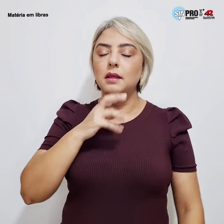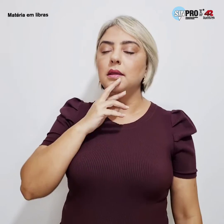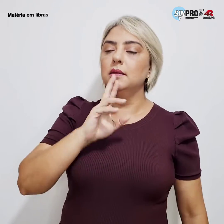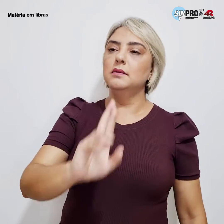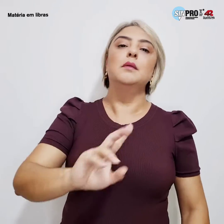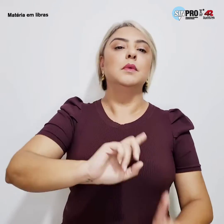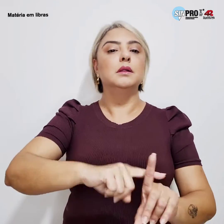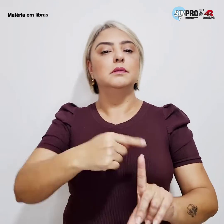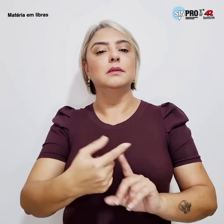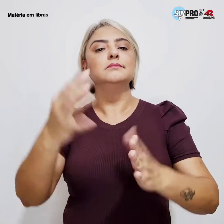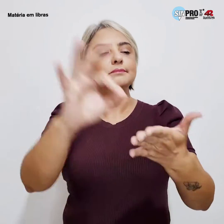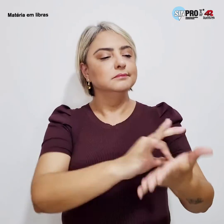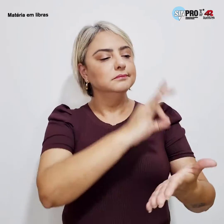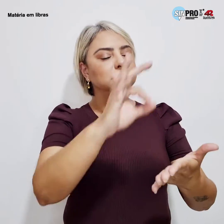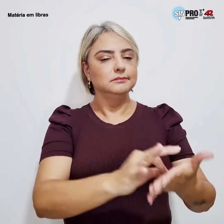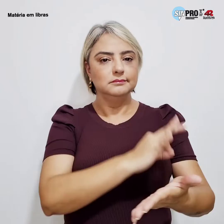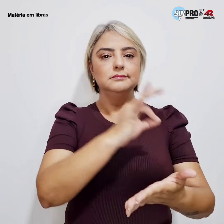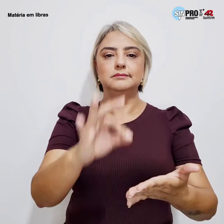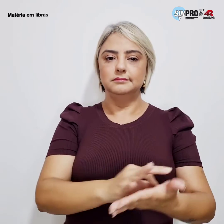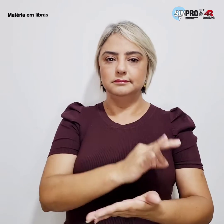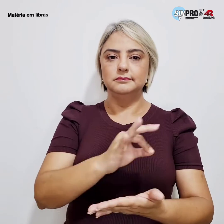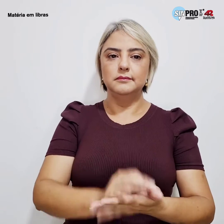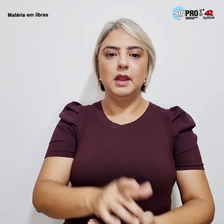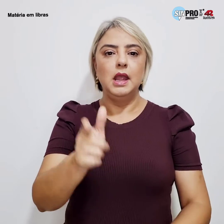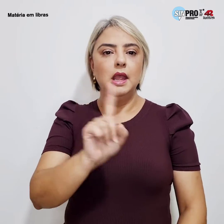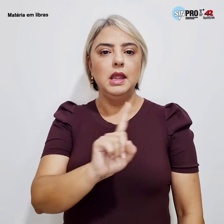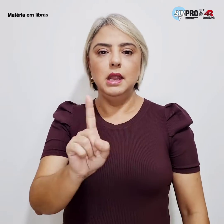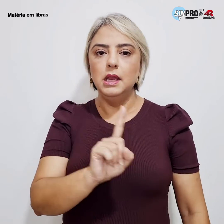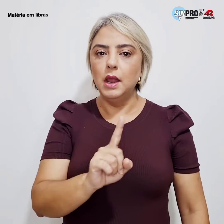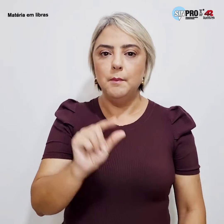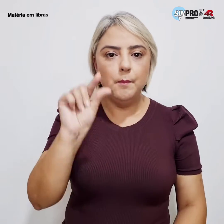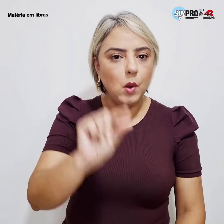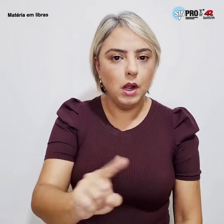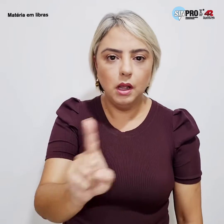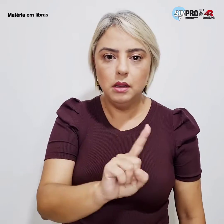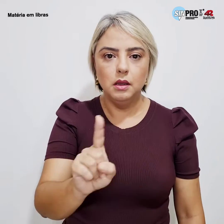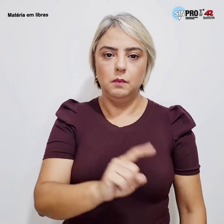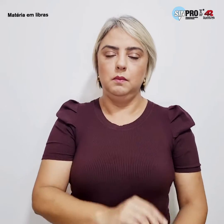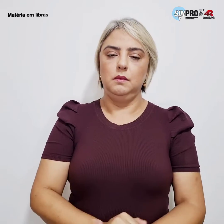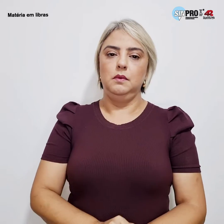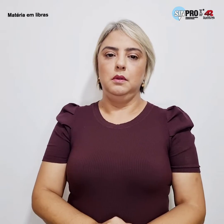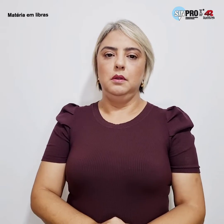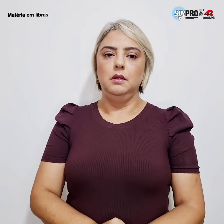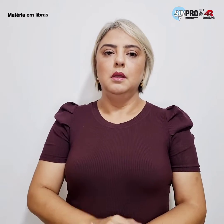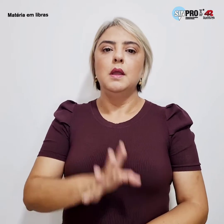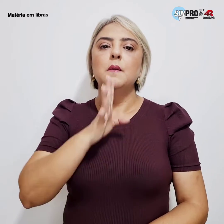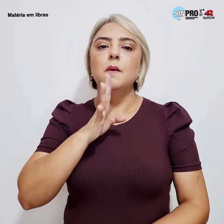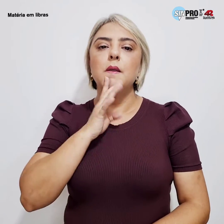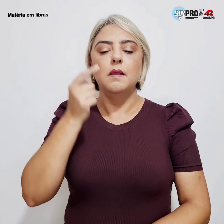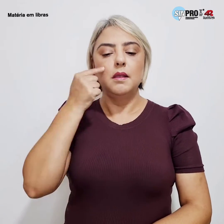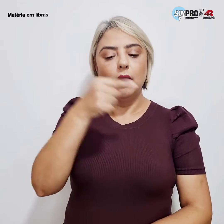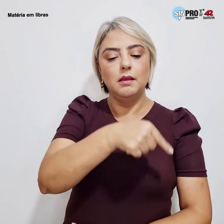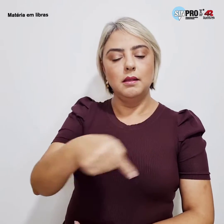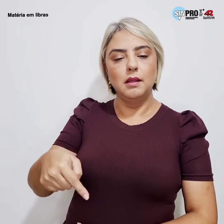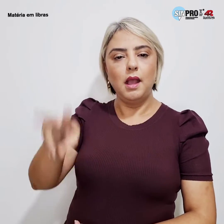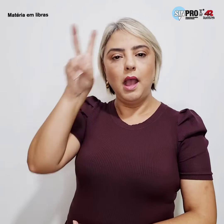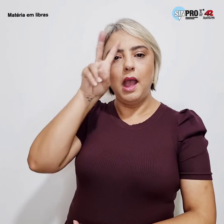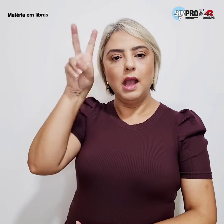As matrículas aparecem e não são poucas. Conheça abaixo as histórias vitoriosas